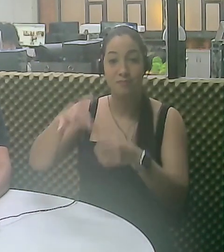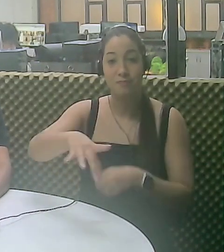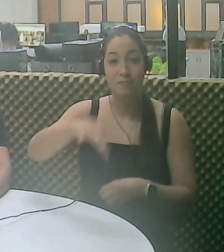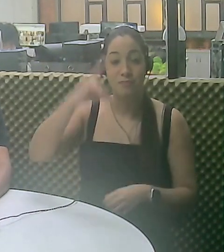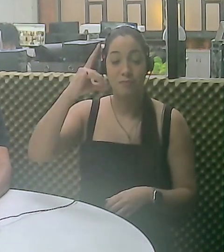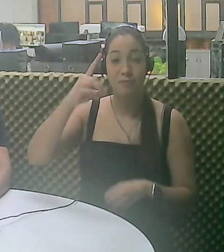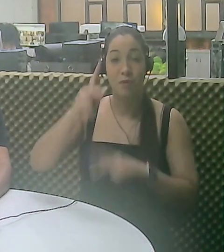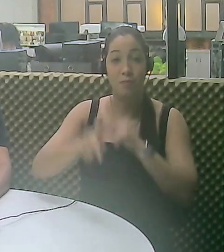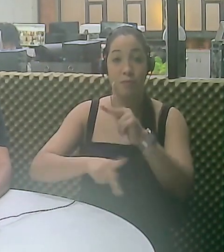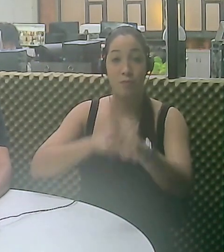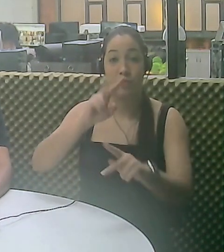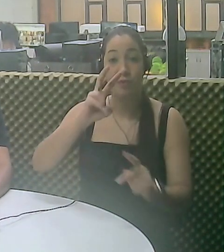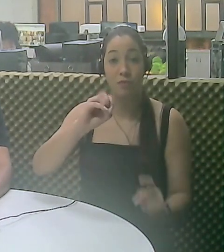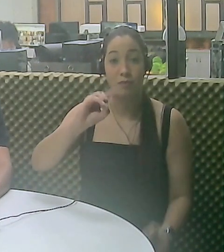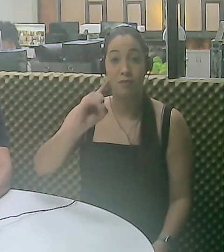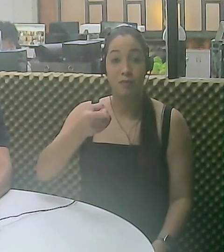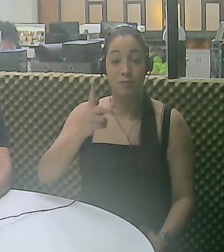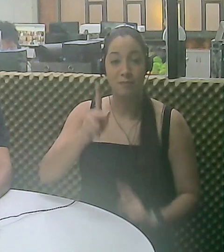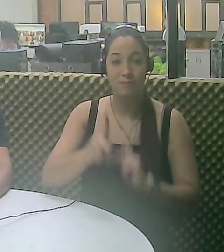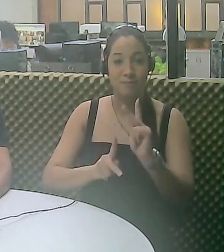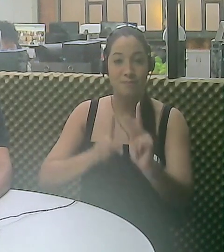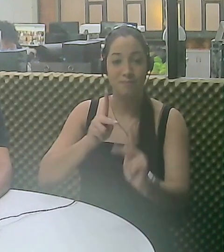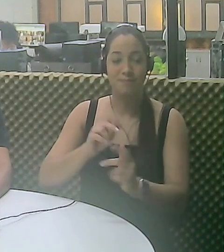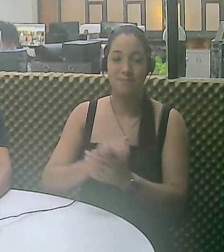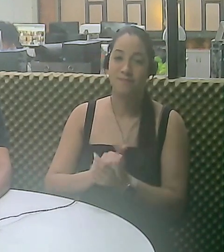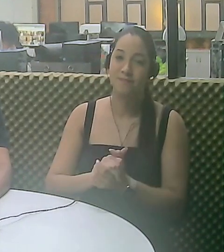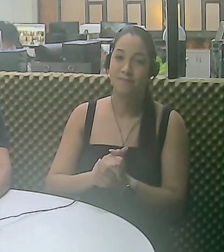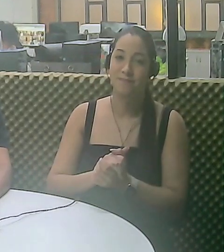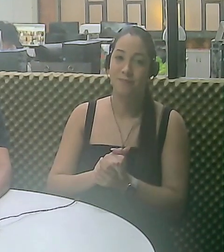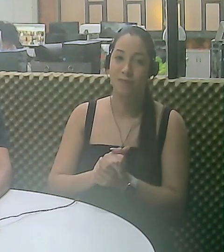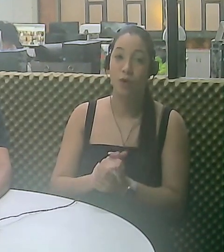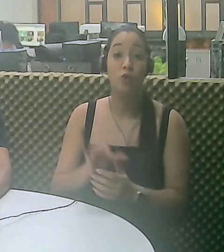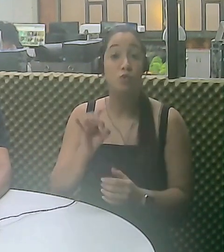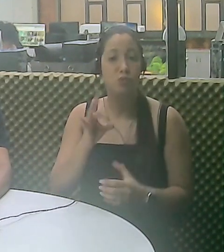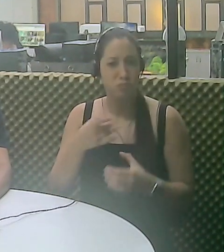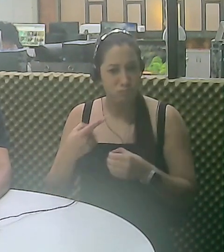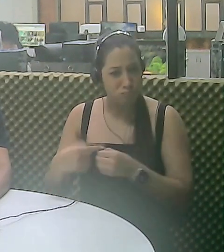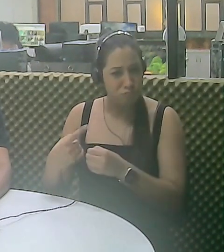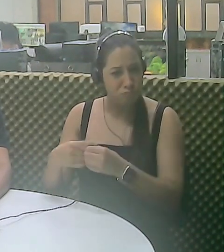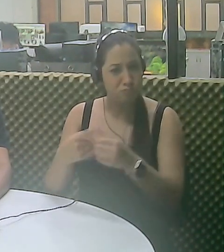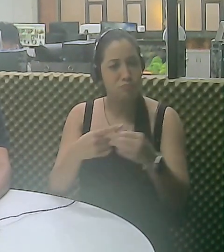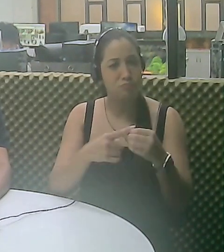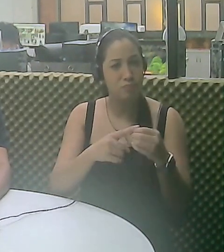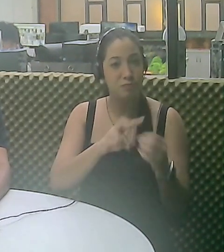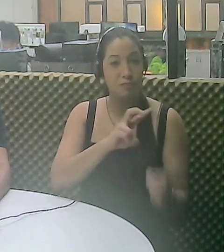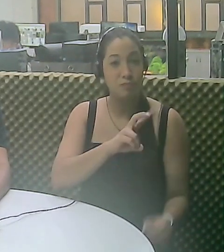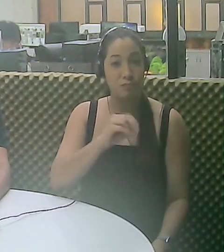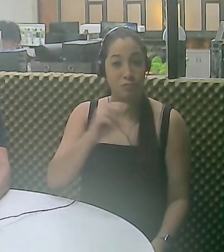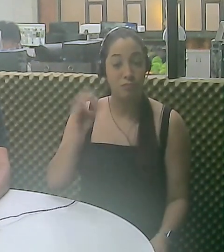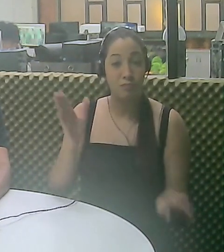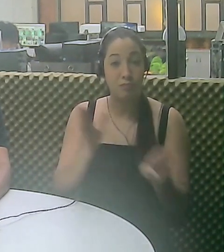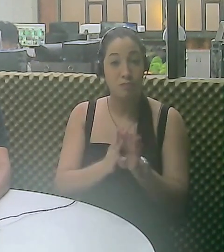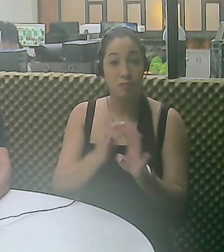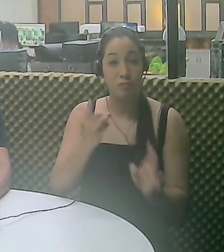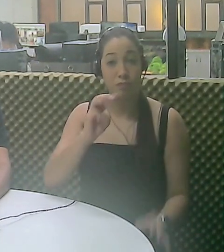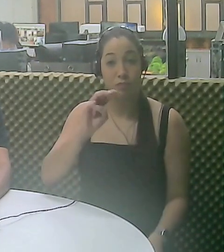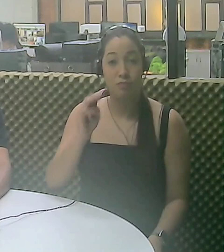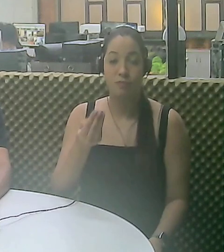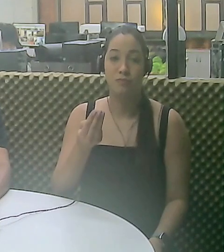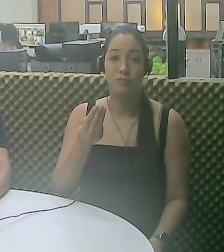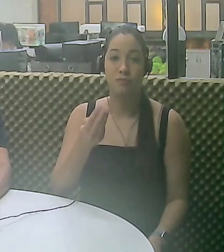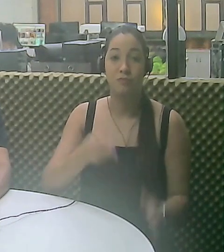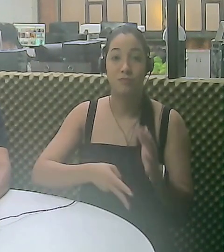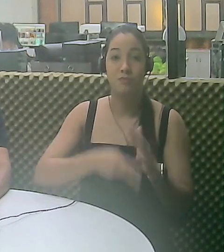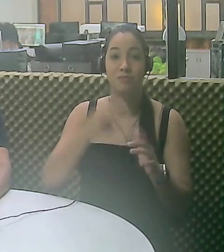população acima de 50 mil habitantes. Se consideradas somente as cidades que detêm de 500 a 1 milhão de habitantes, a